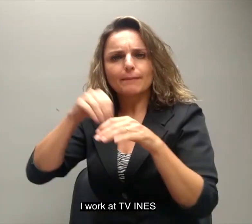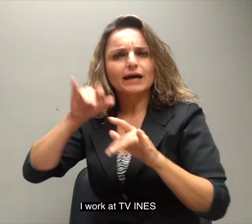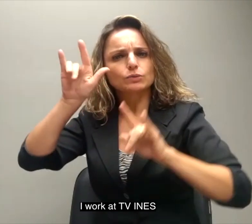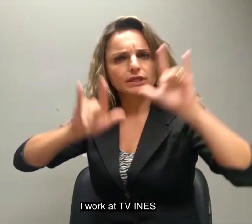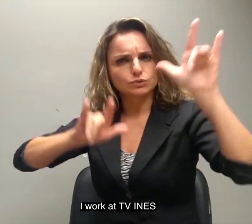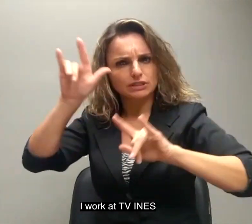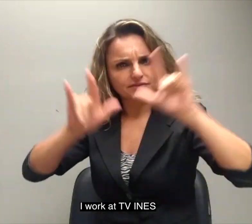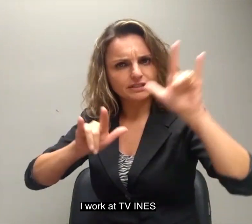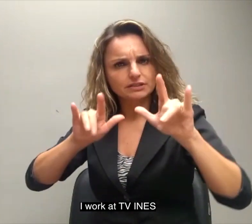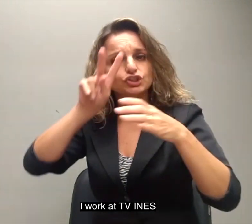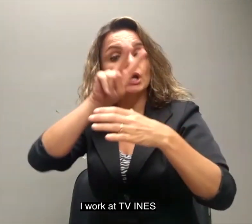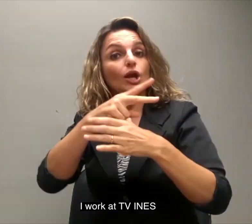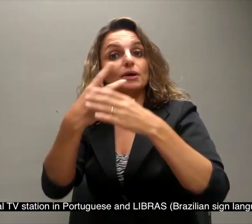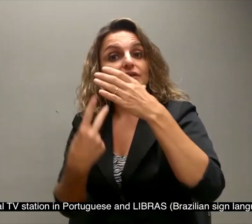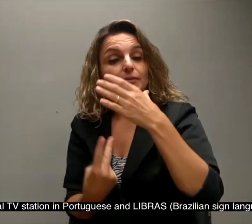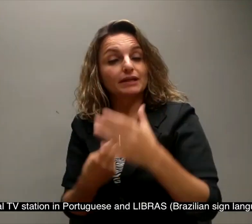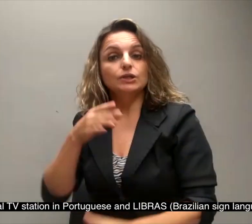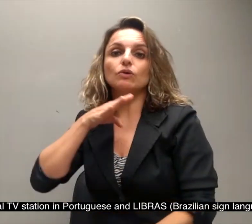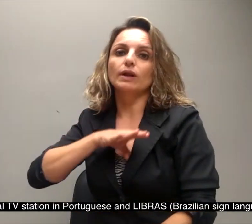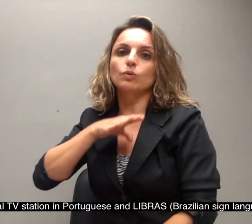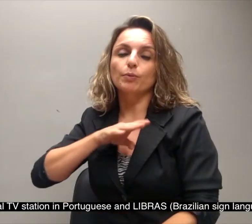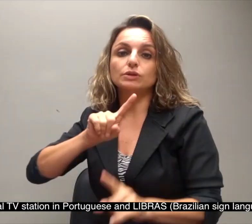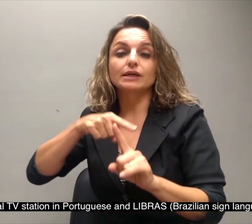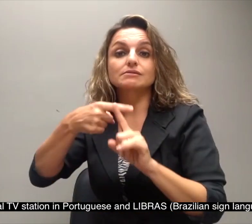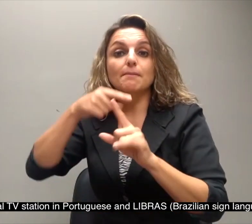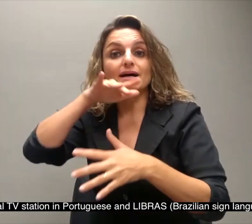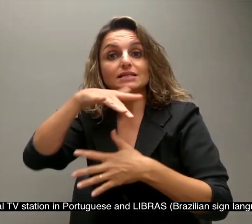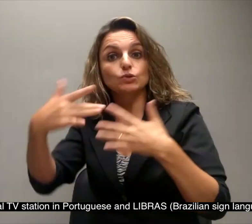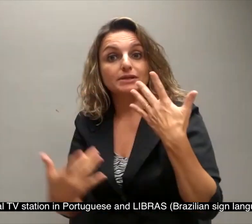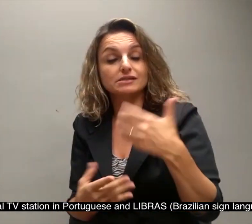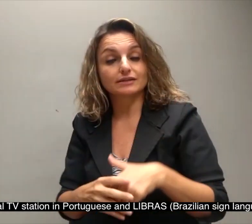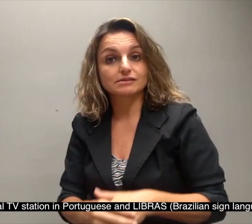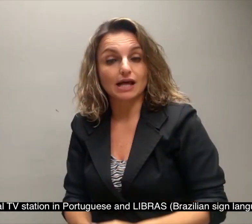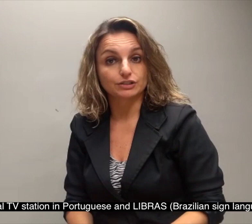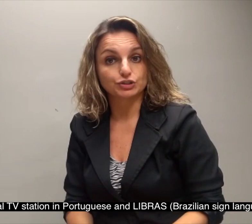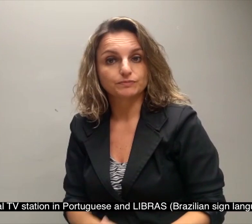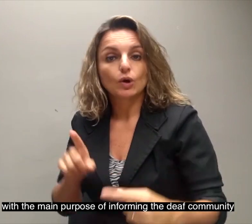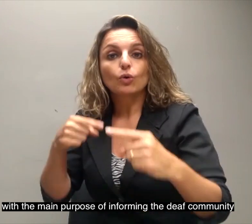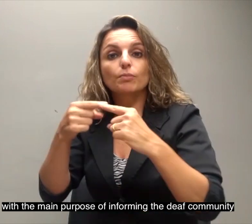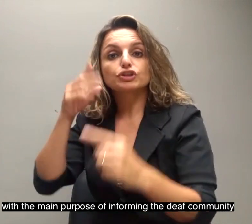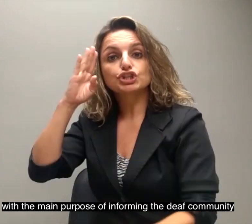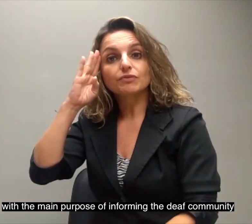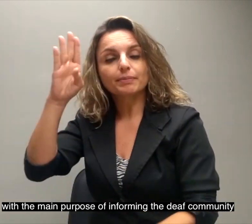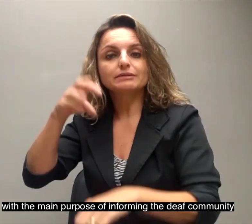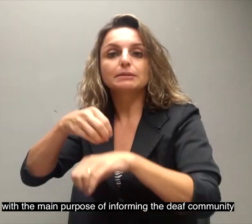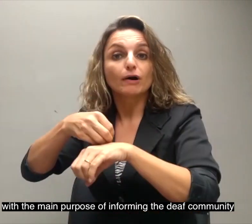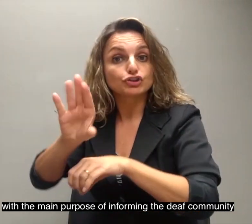Trabalho dentro da TV INES, que é uma TV berlívia com a língua portuguesa, mas a língua brasileira de sinais, com o objetivo principal de